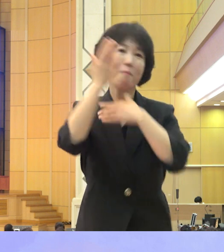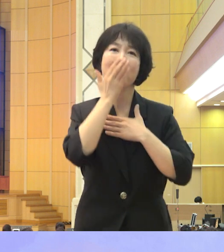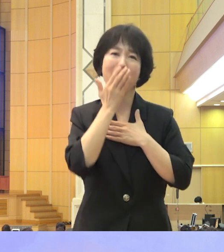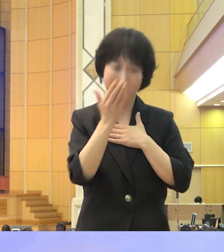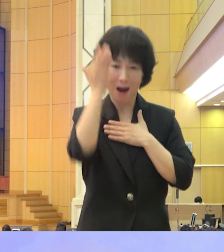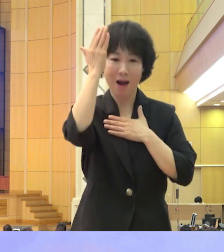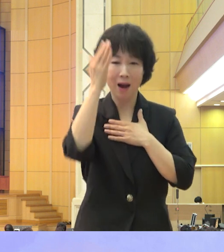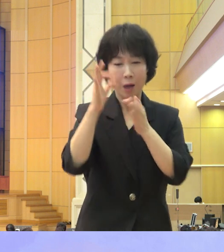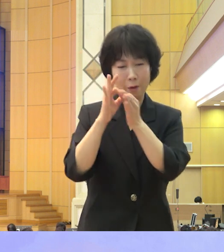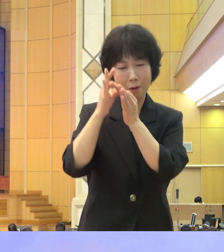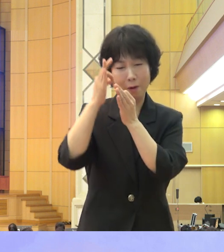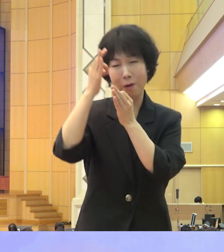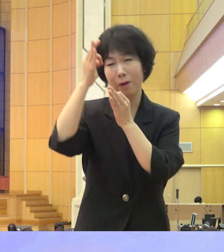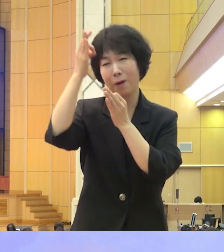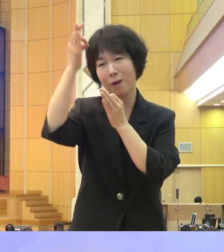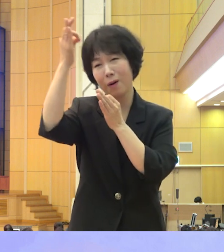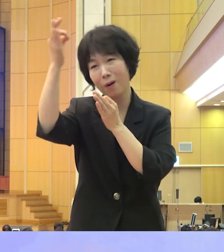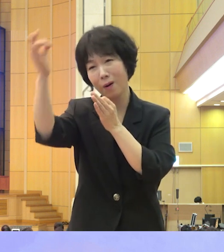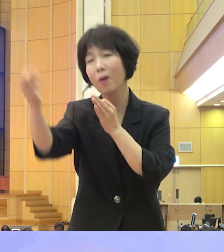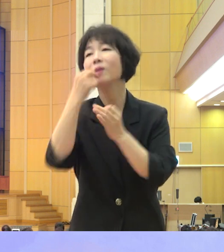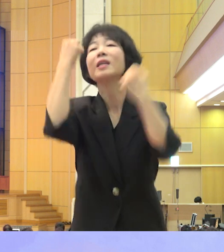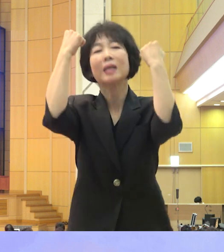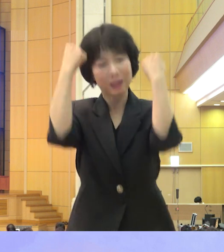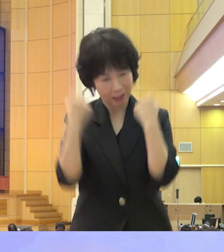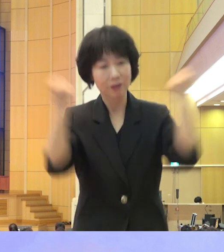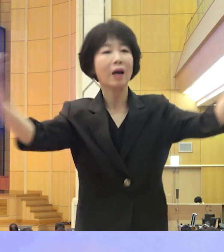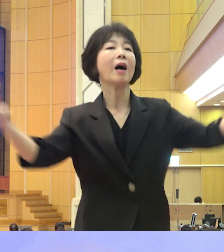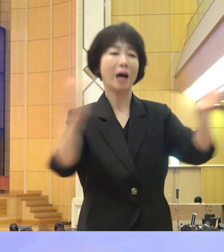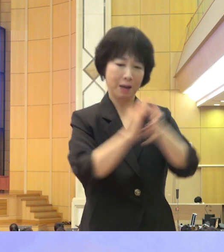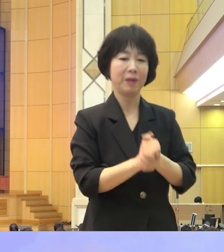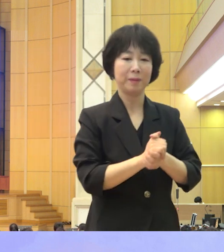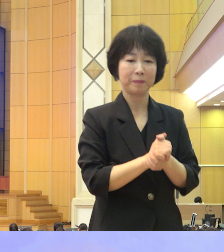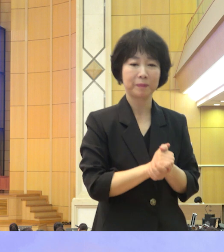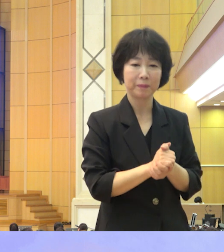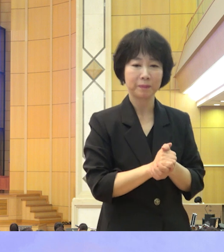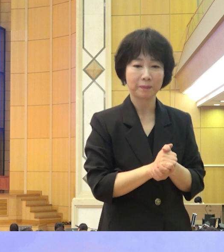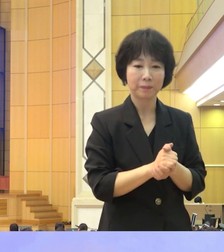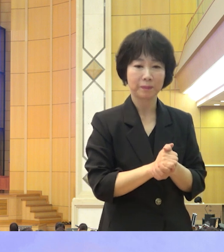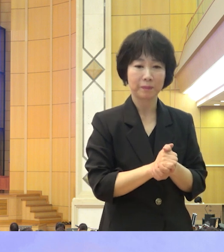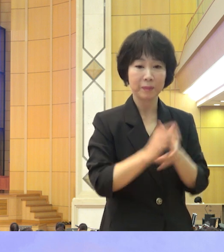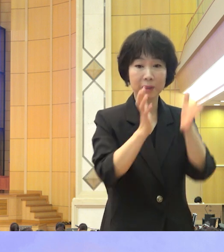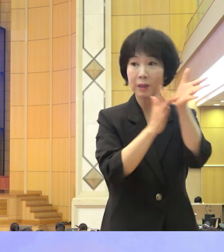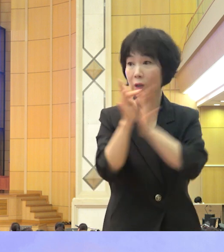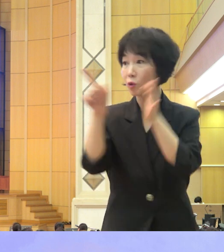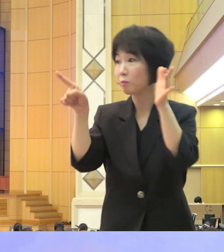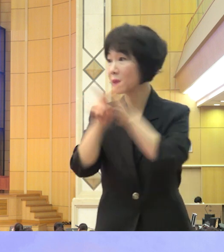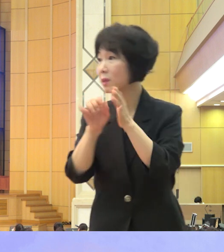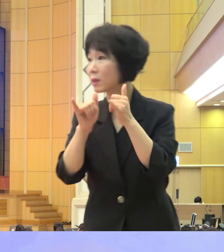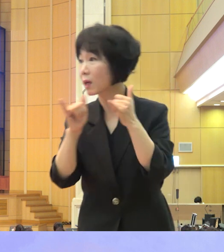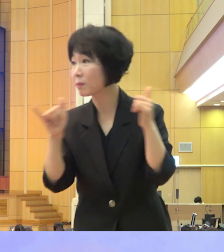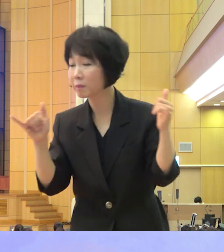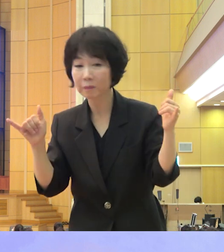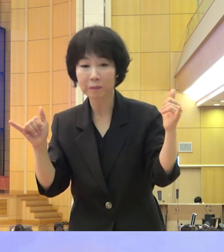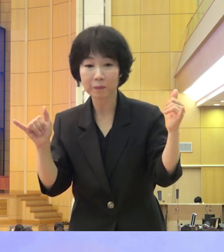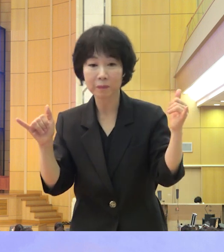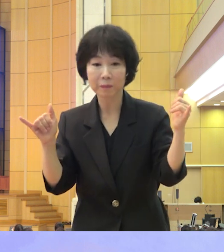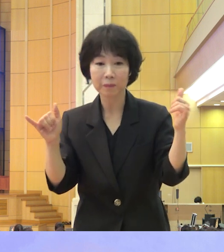살겠고 영원히 살리라. 이래서 우리는 예수 믿는 사람들은